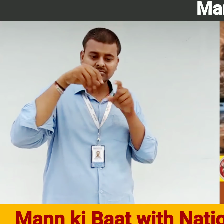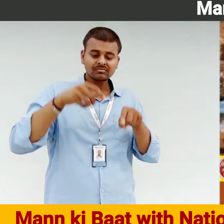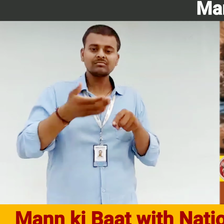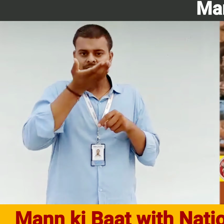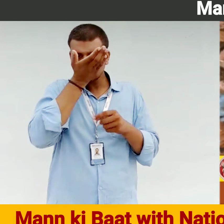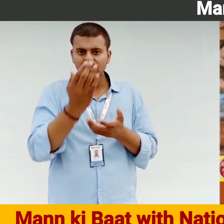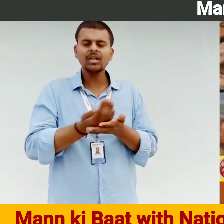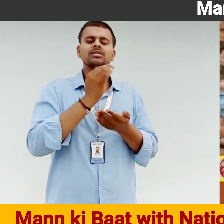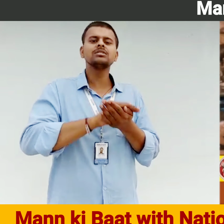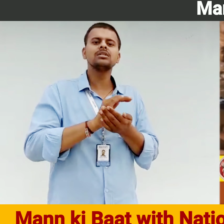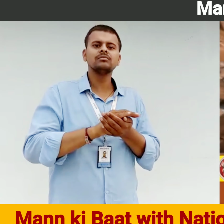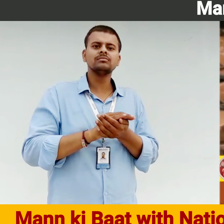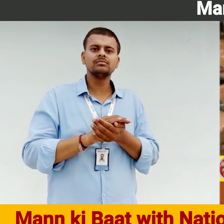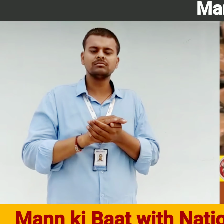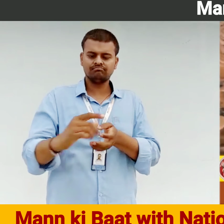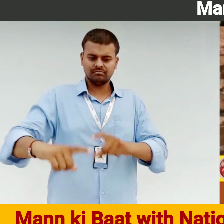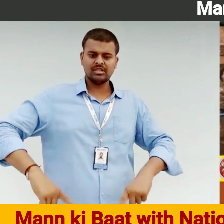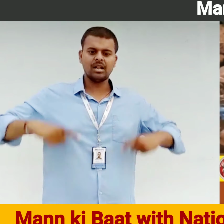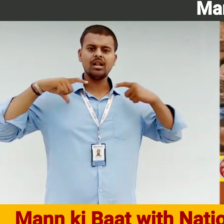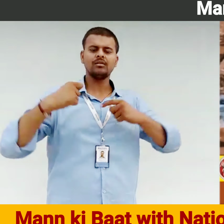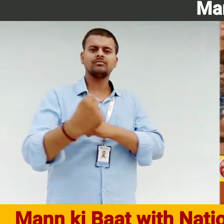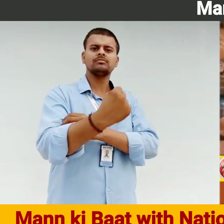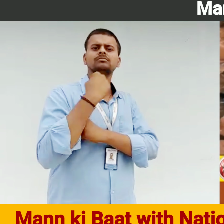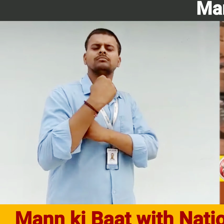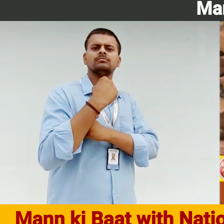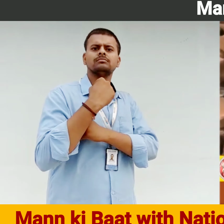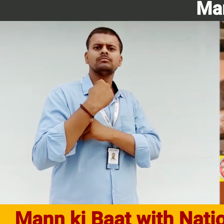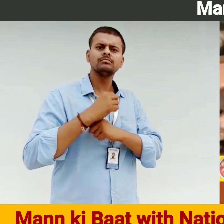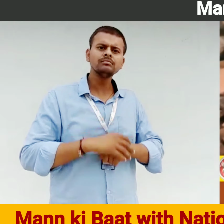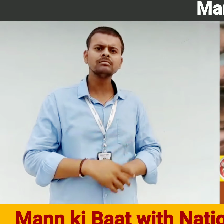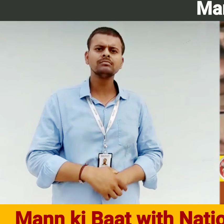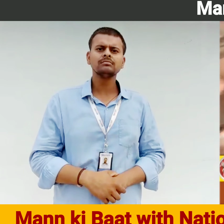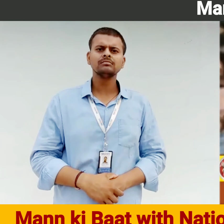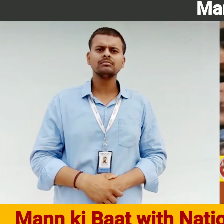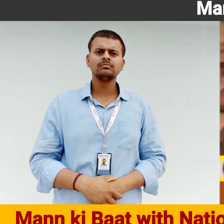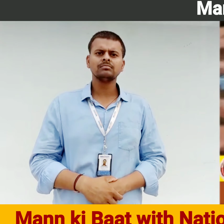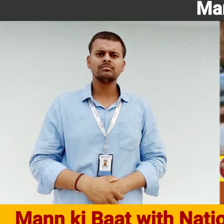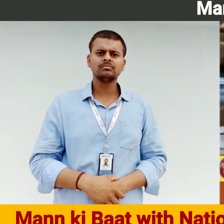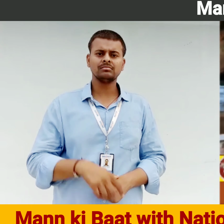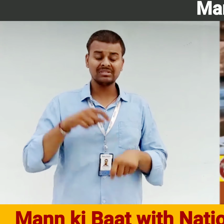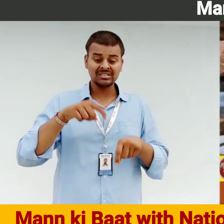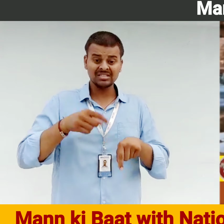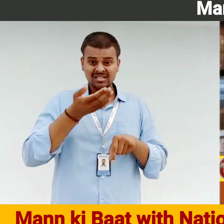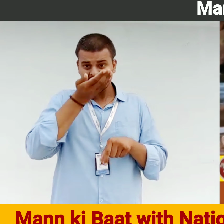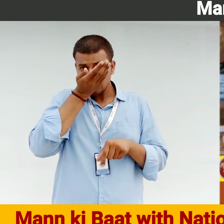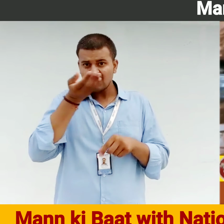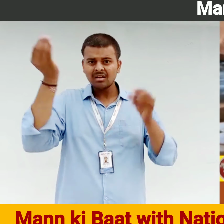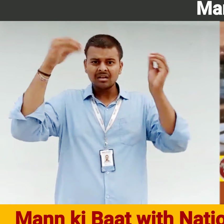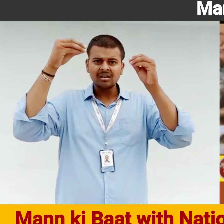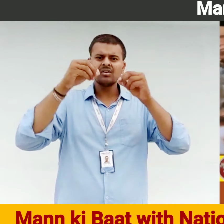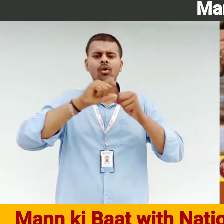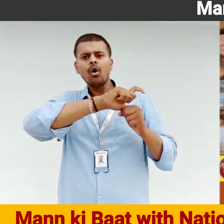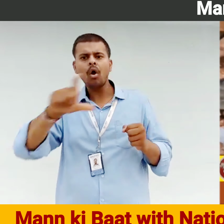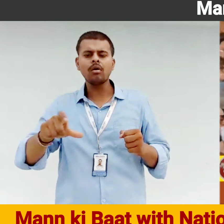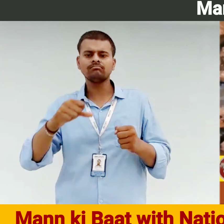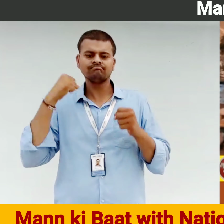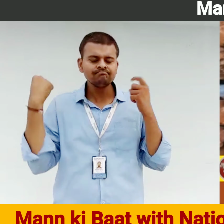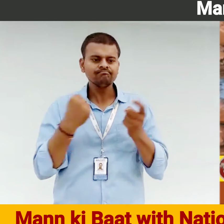इसलिए इस वर्षा ऋतु में हम सबका प्रयास रहना चाहिए कि हम पानी को